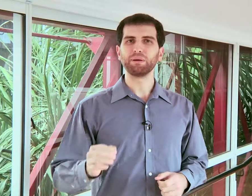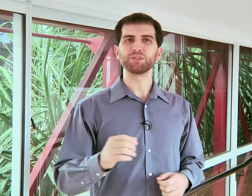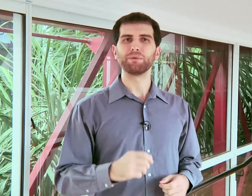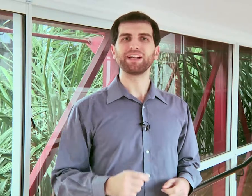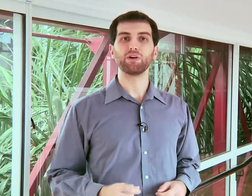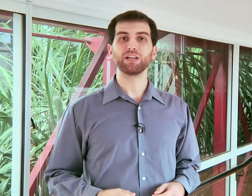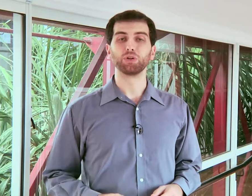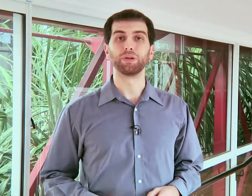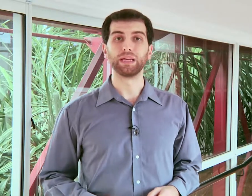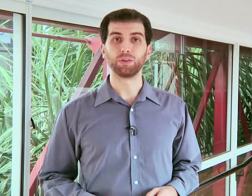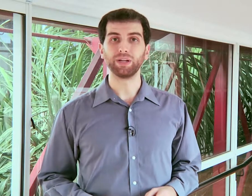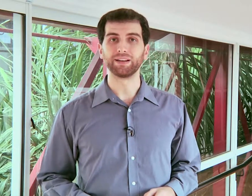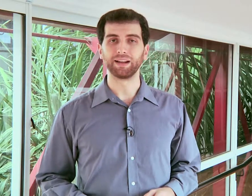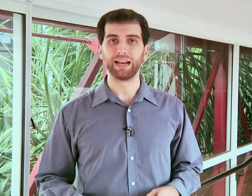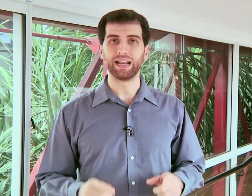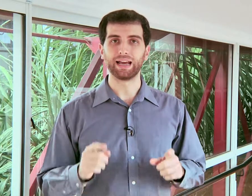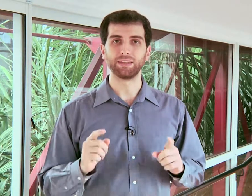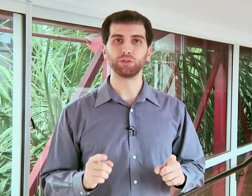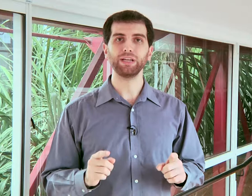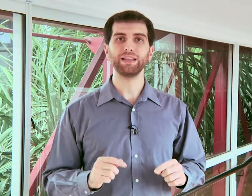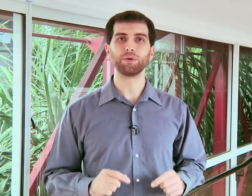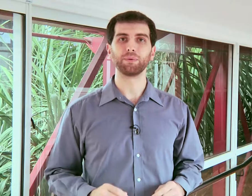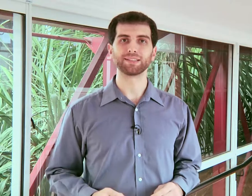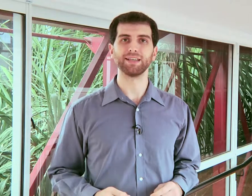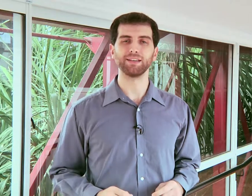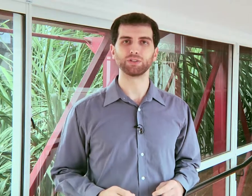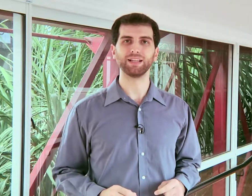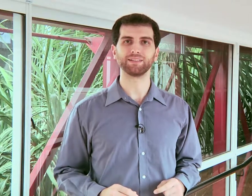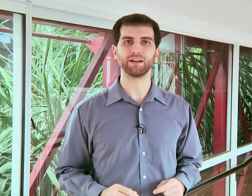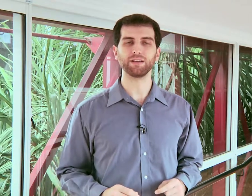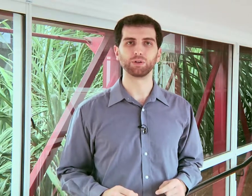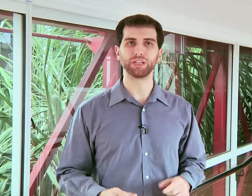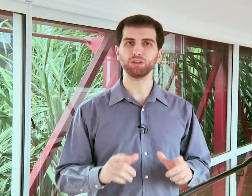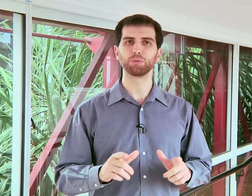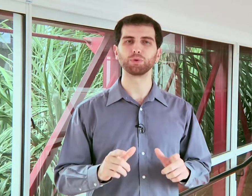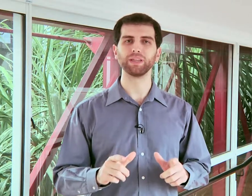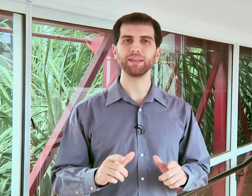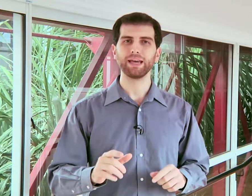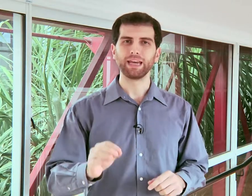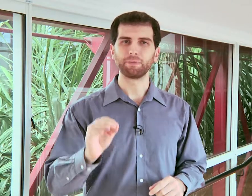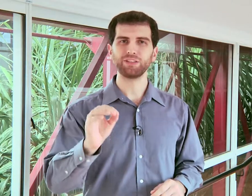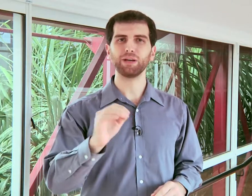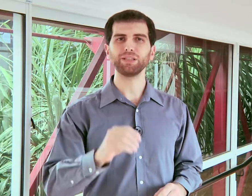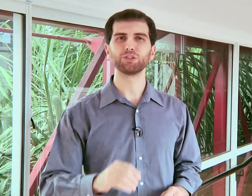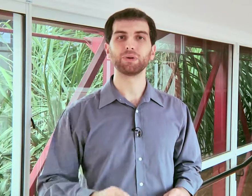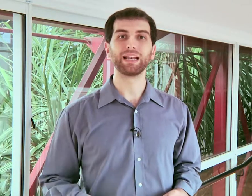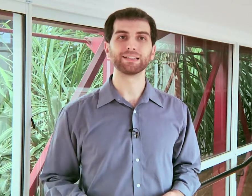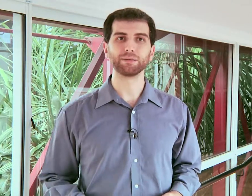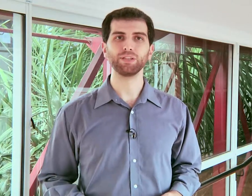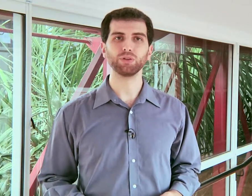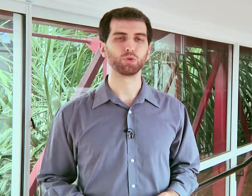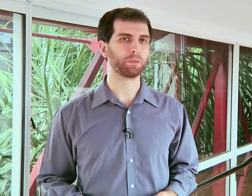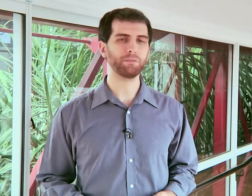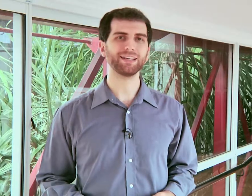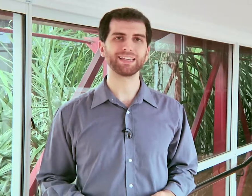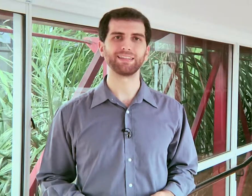Y vamos a hablar ahora sobre Duner, la editorial de la Universidad Nacional de Entre Ríos. En esta oportunidad, específicamente sobre el